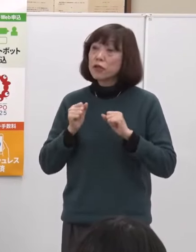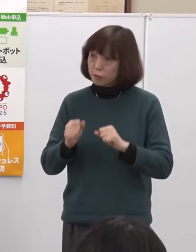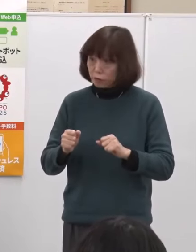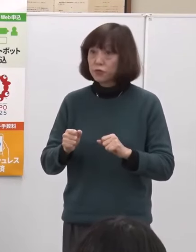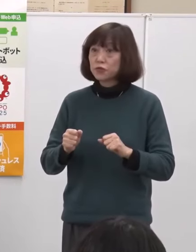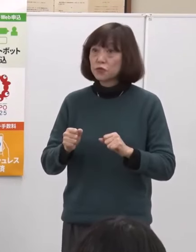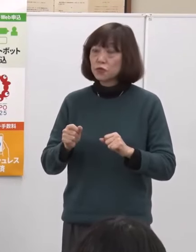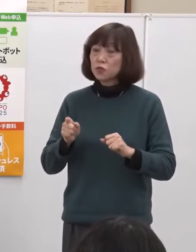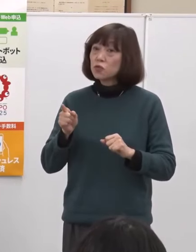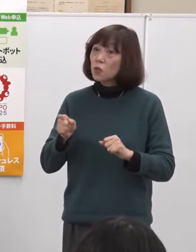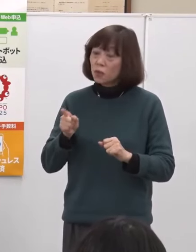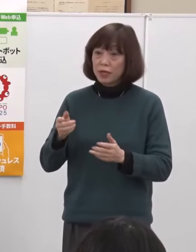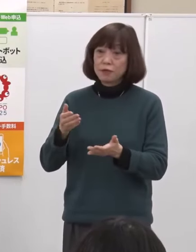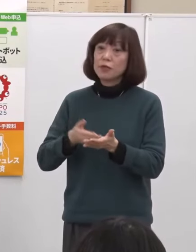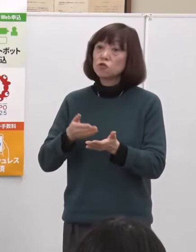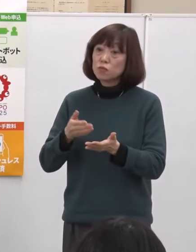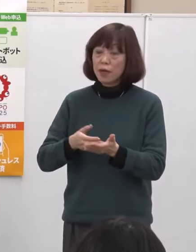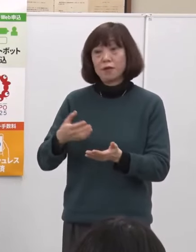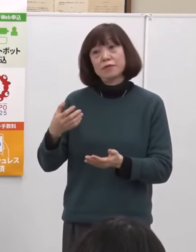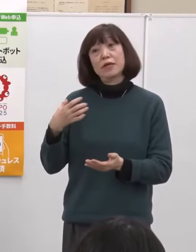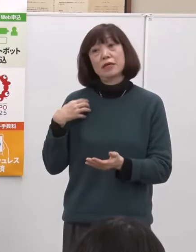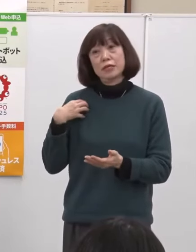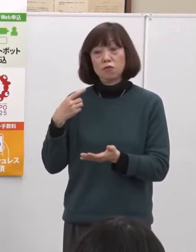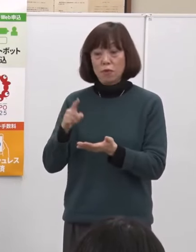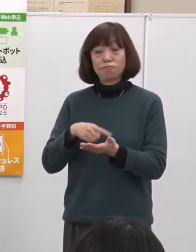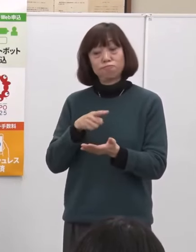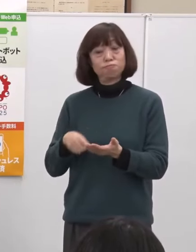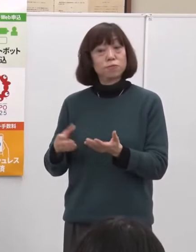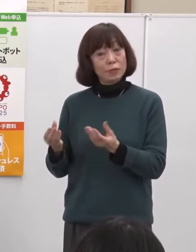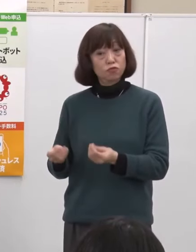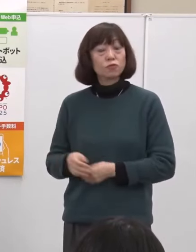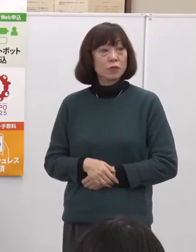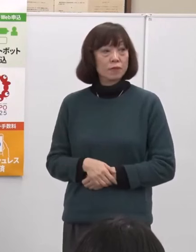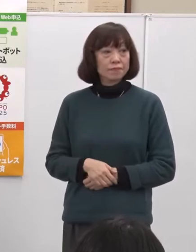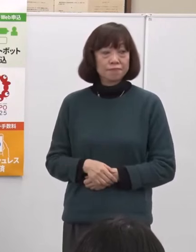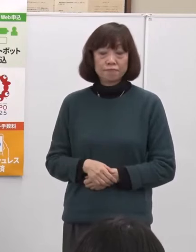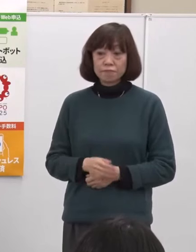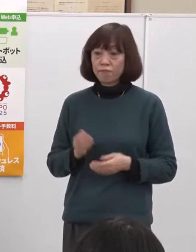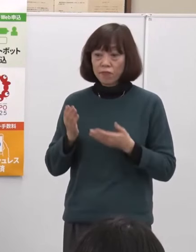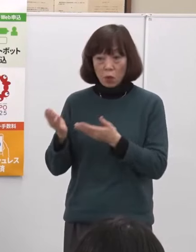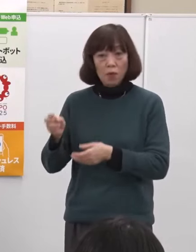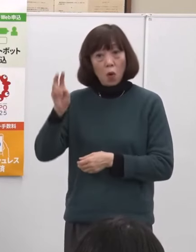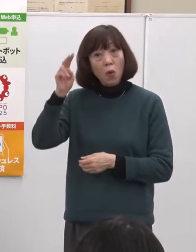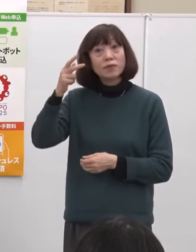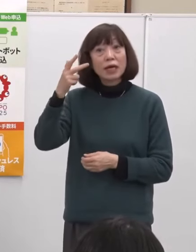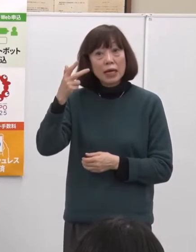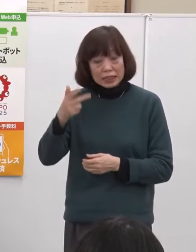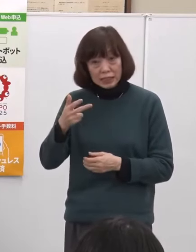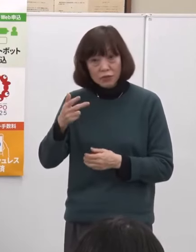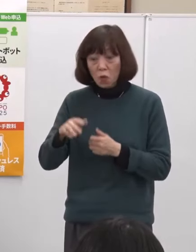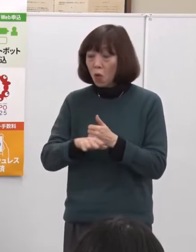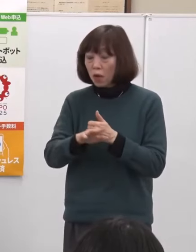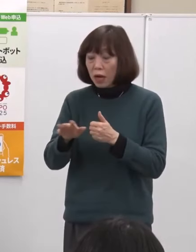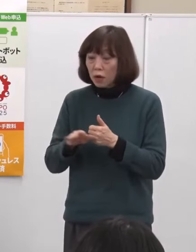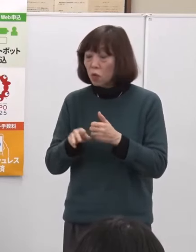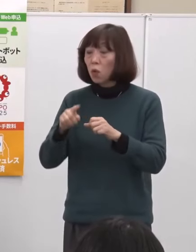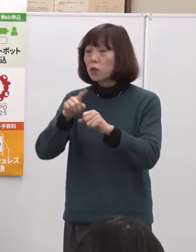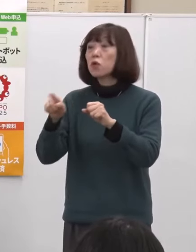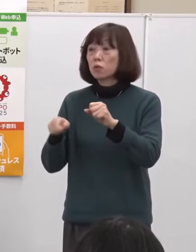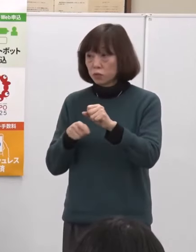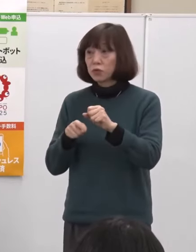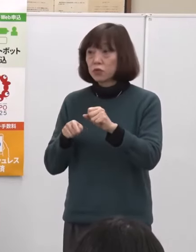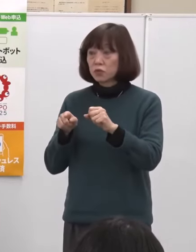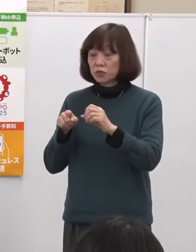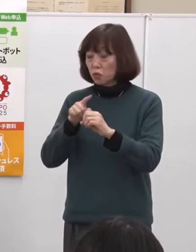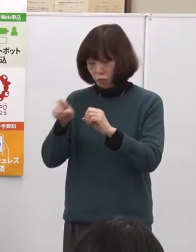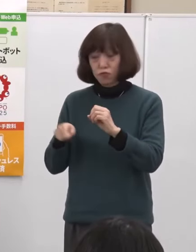そちらできっちり説明責任を果たしています。 大阪市の環境局の方、環境局ですかね、の方